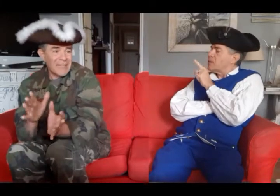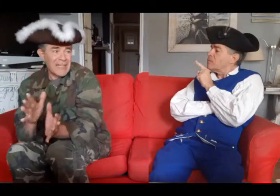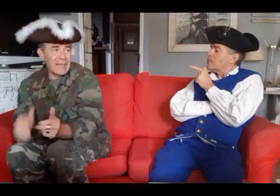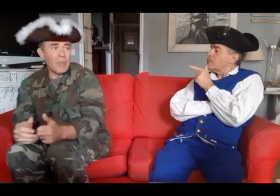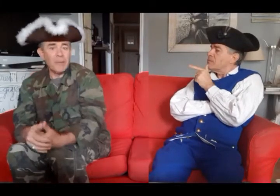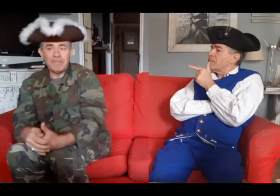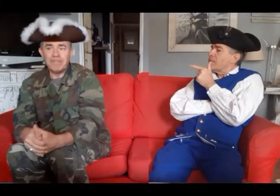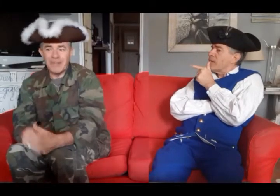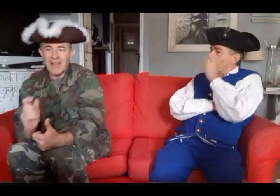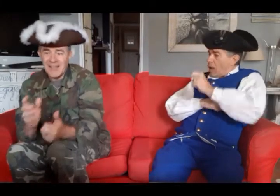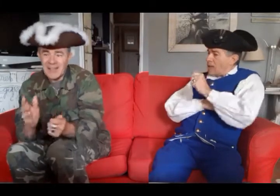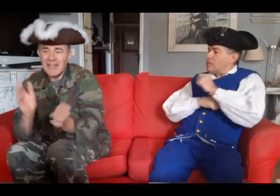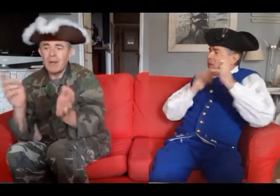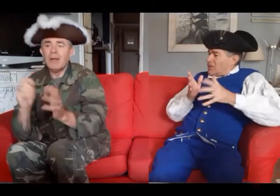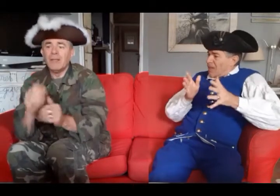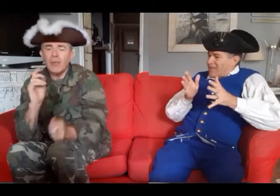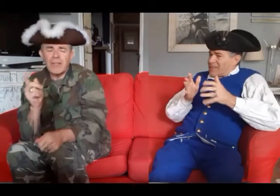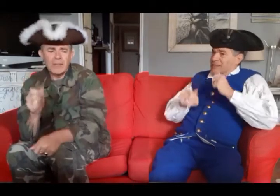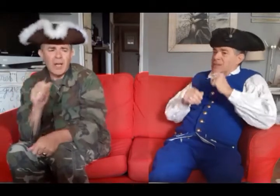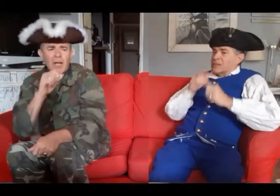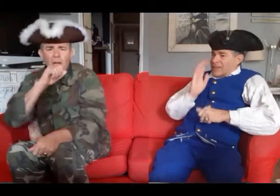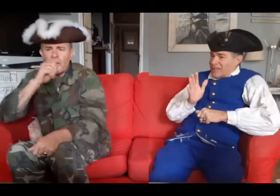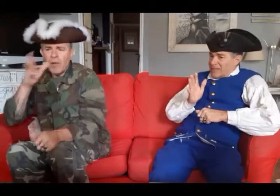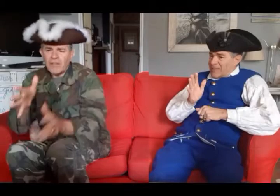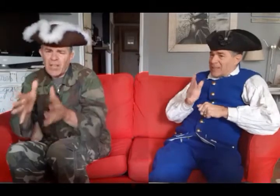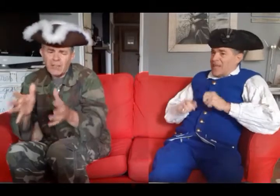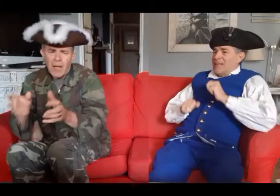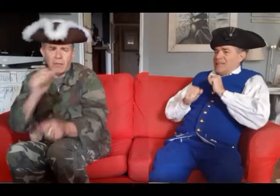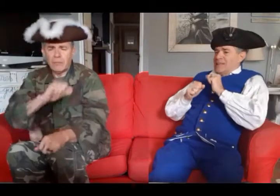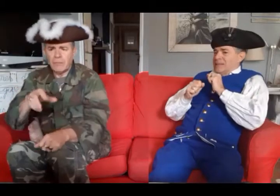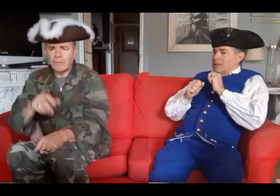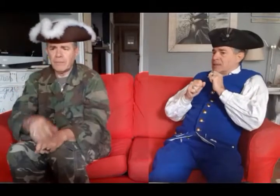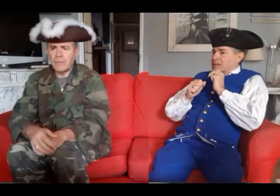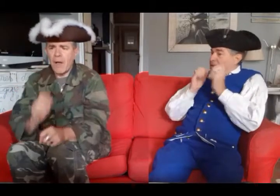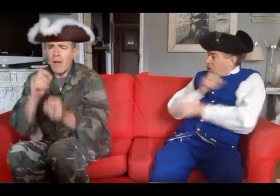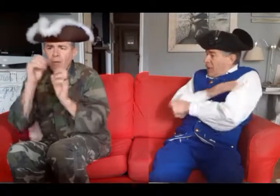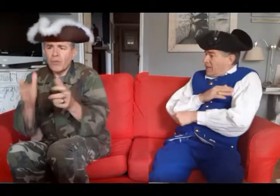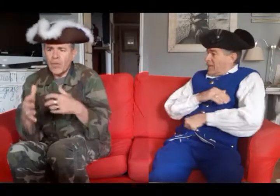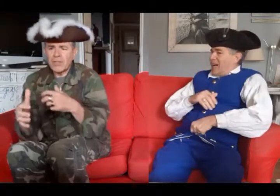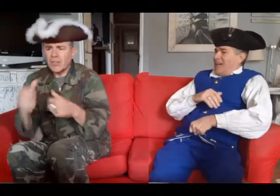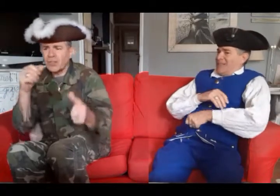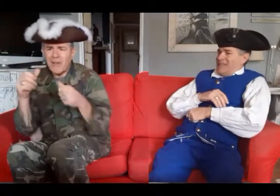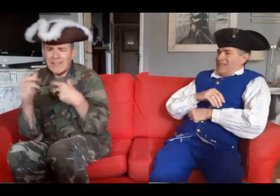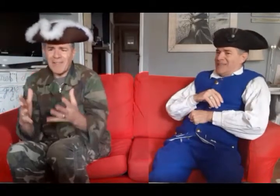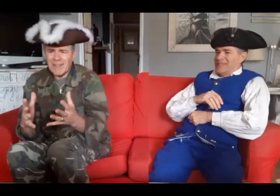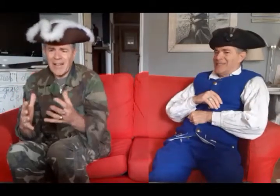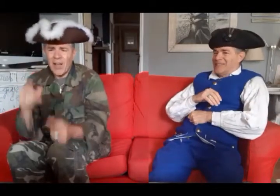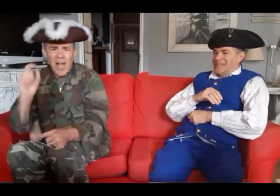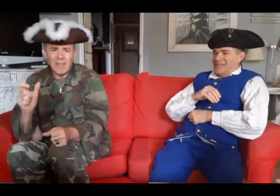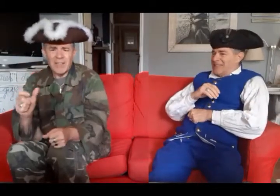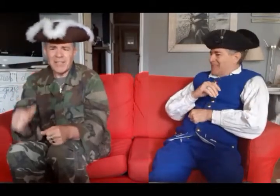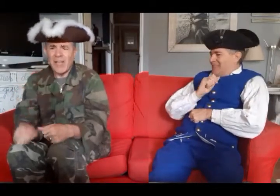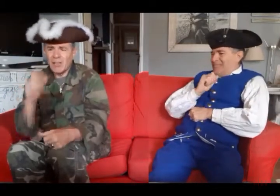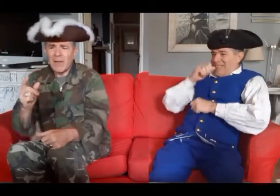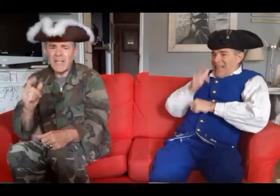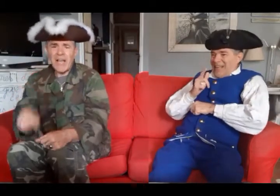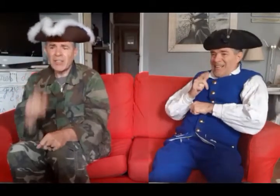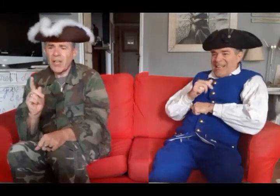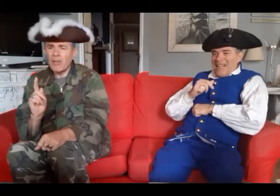une équipe. Voilà! Avoir des gars. 20 à 50 gars. 20 à 50 gars. J'ai préparé mon programme. Le matin. 4 heures